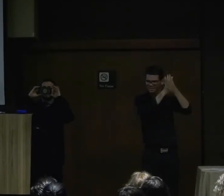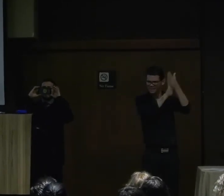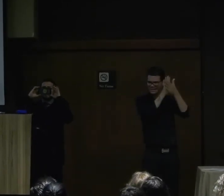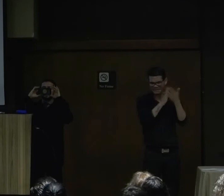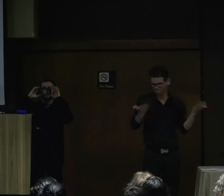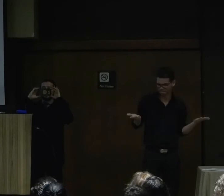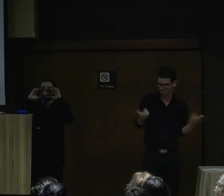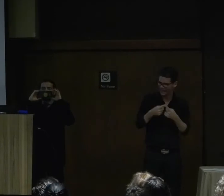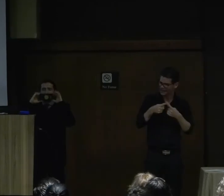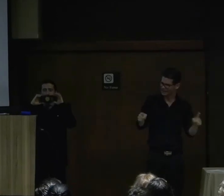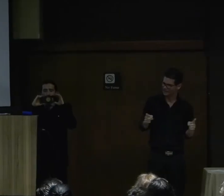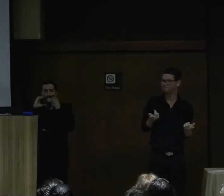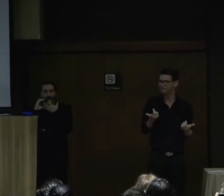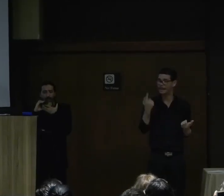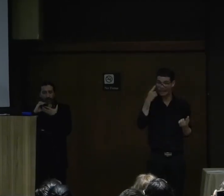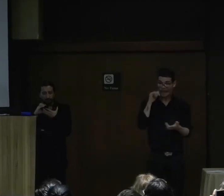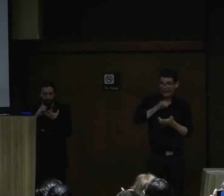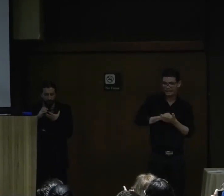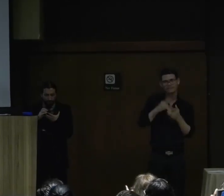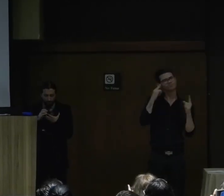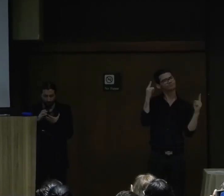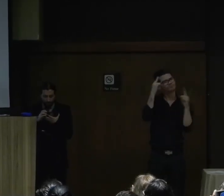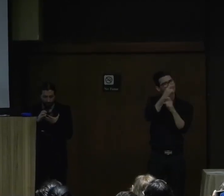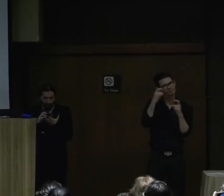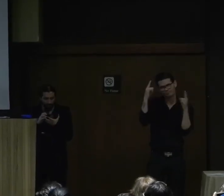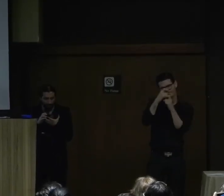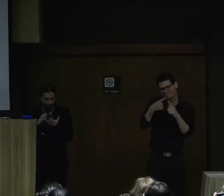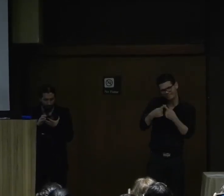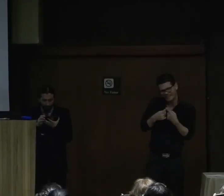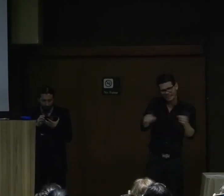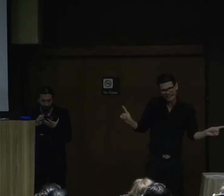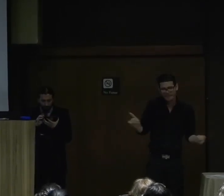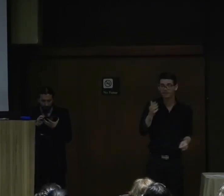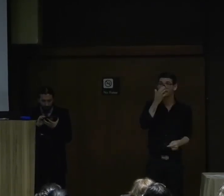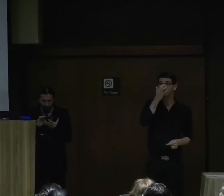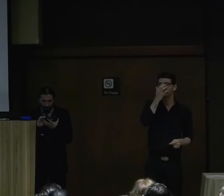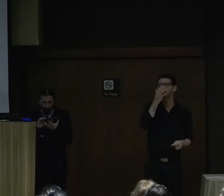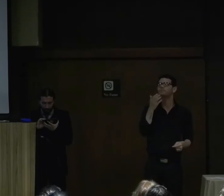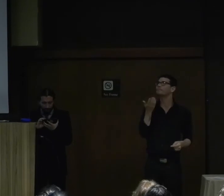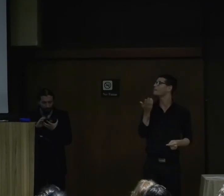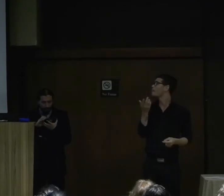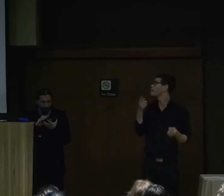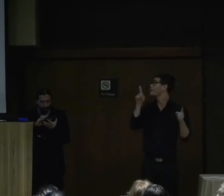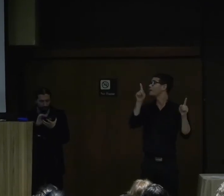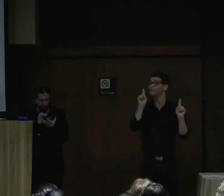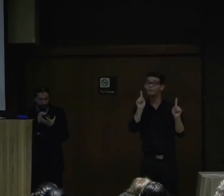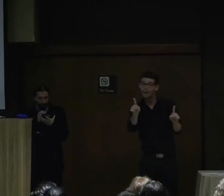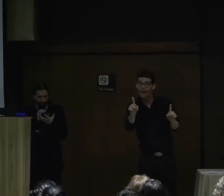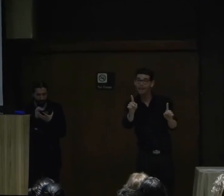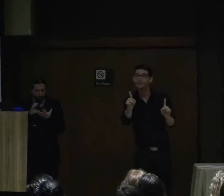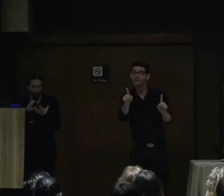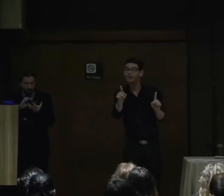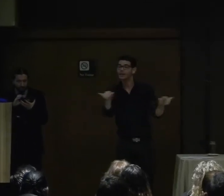se produce el lenguaje en lengua hablada, son dos modalidades diferentes. Lo que sí tienen en común es